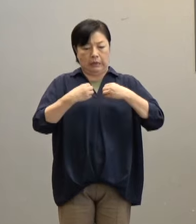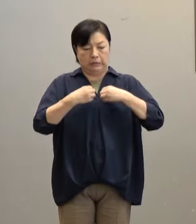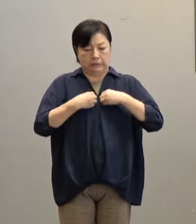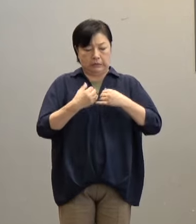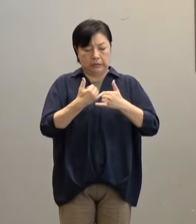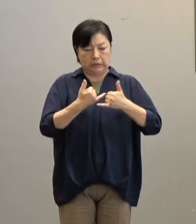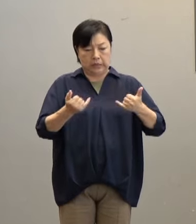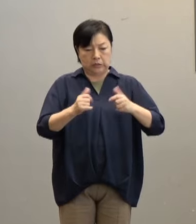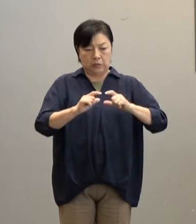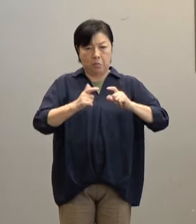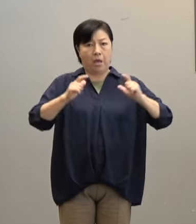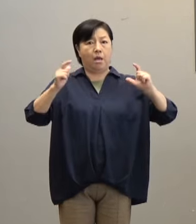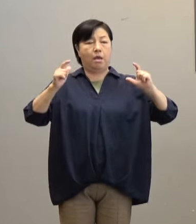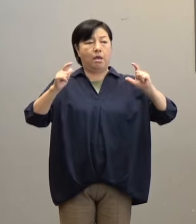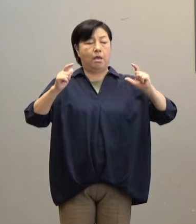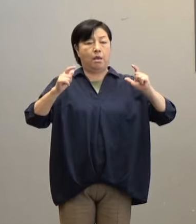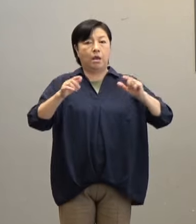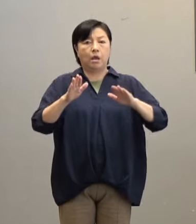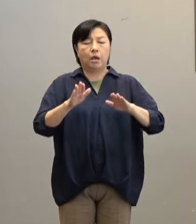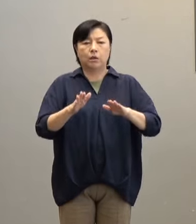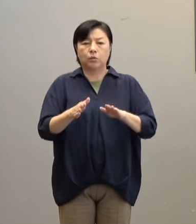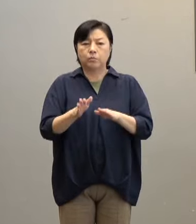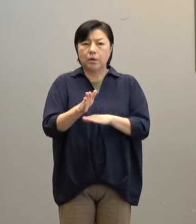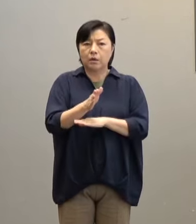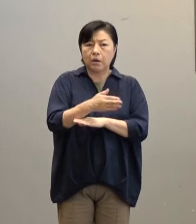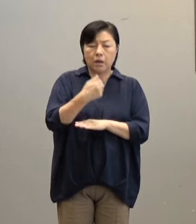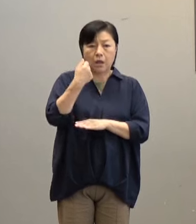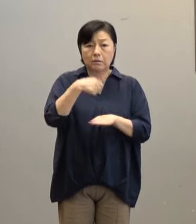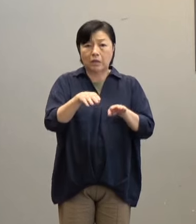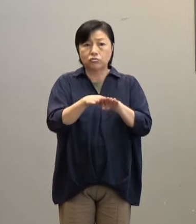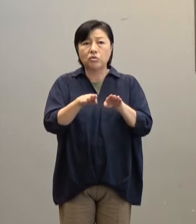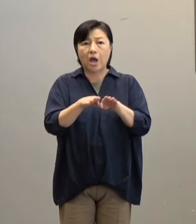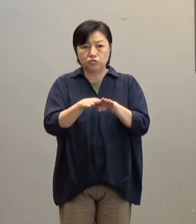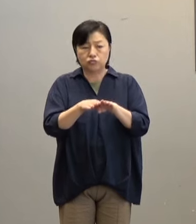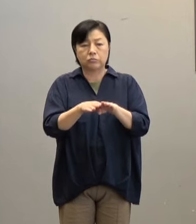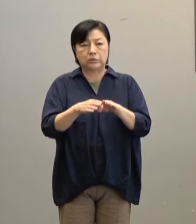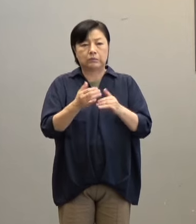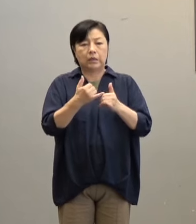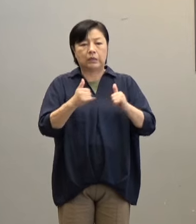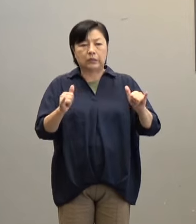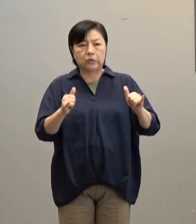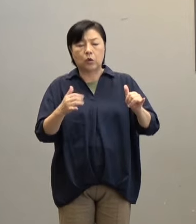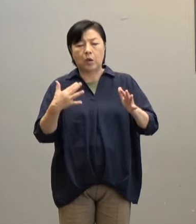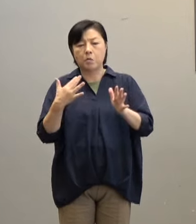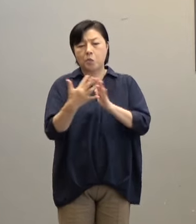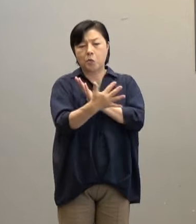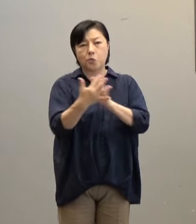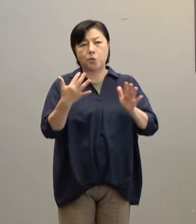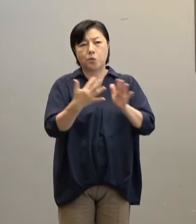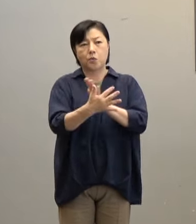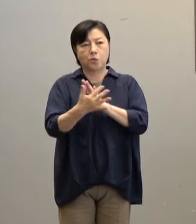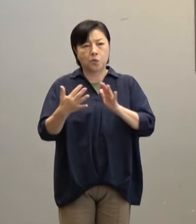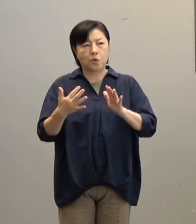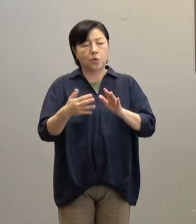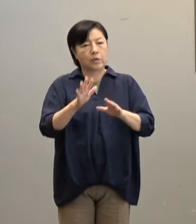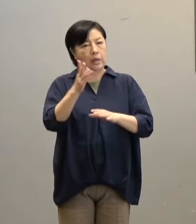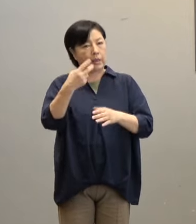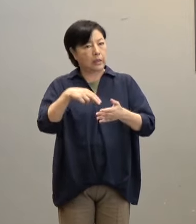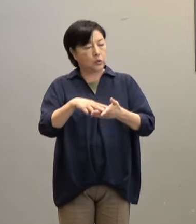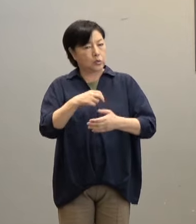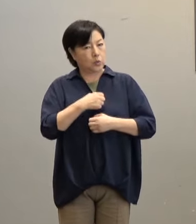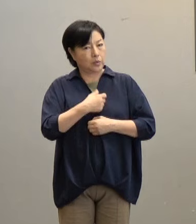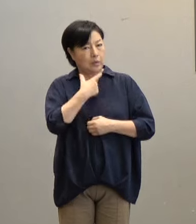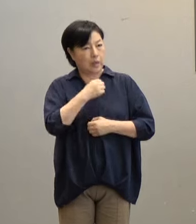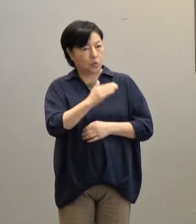向にあるかと思います、これから夏休みで動きも人の動き活発化すると思うんですけども、県として呼びかけたいことがあればお願いいたします